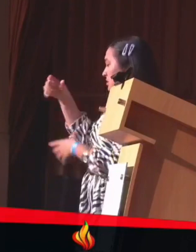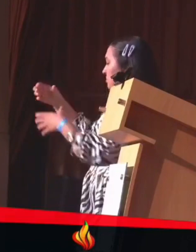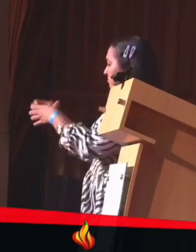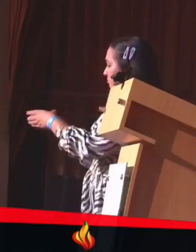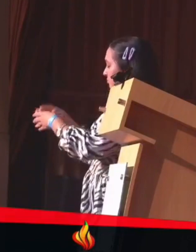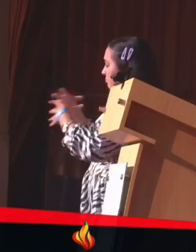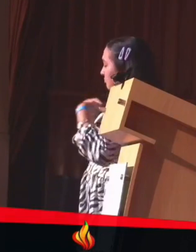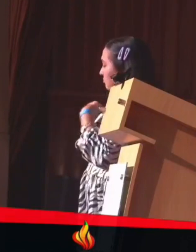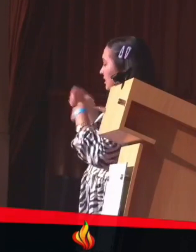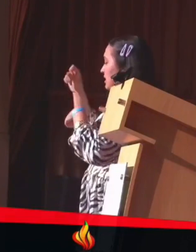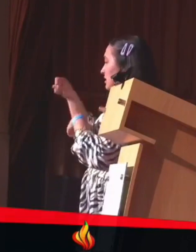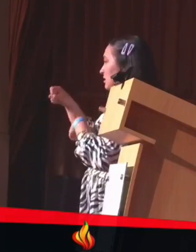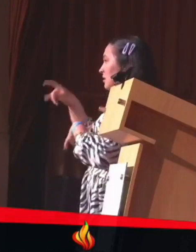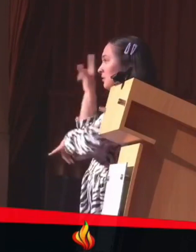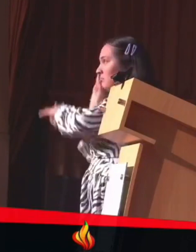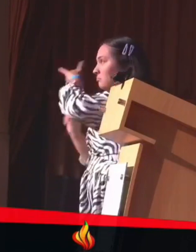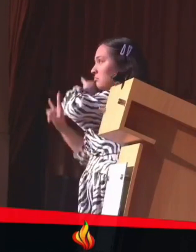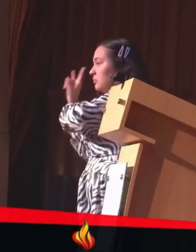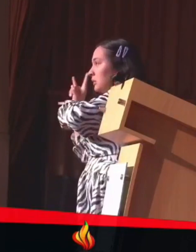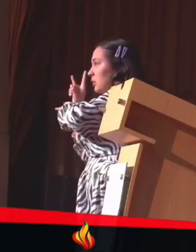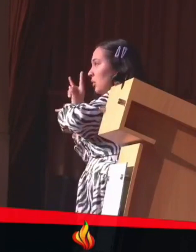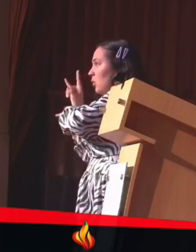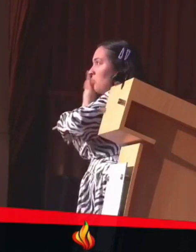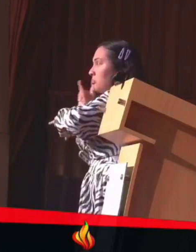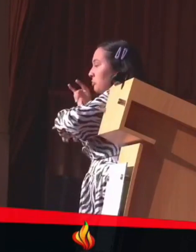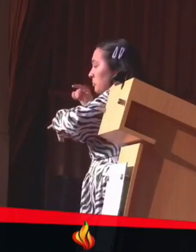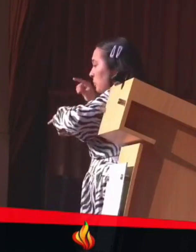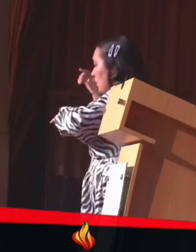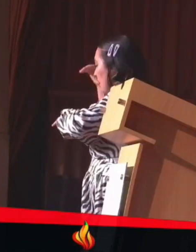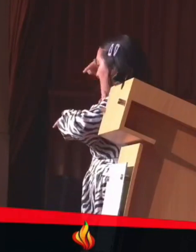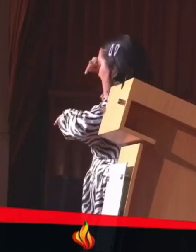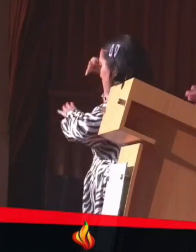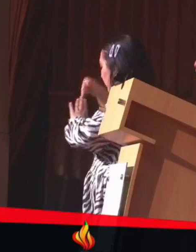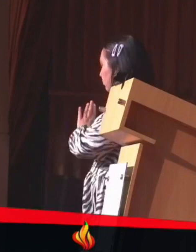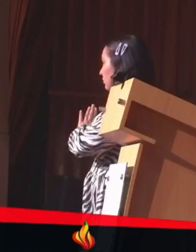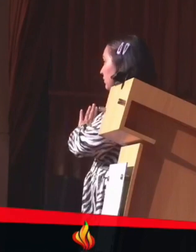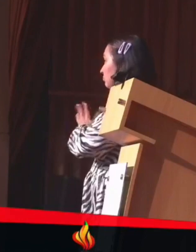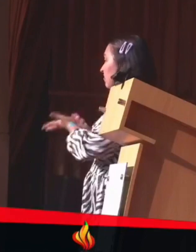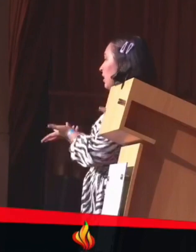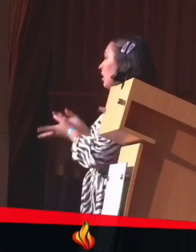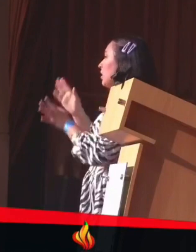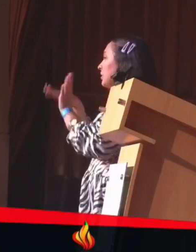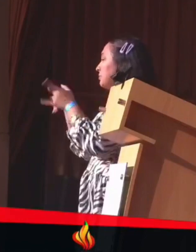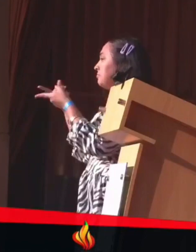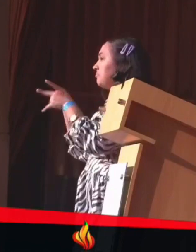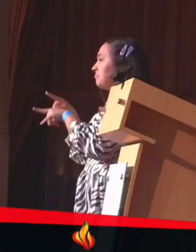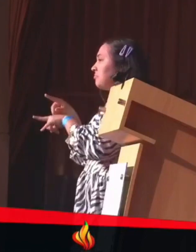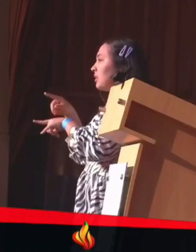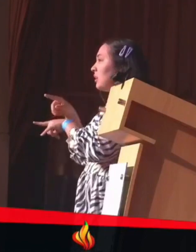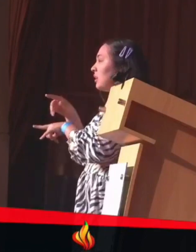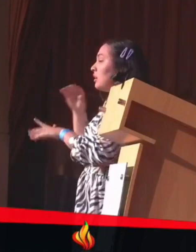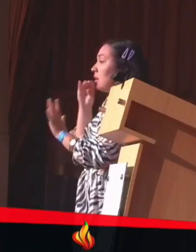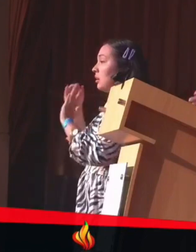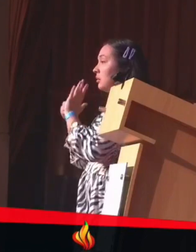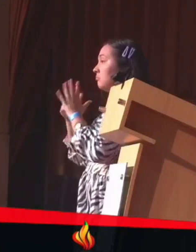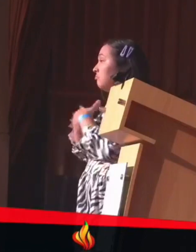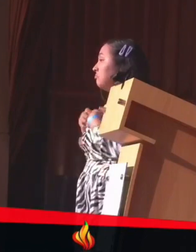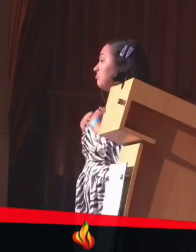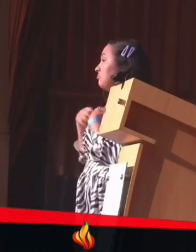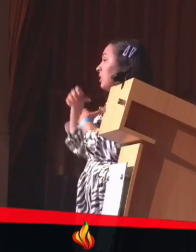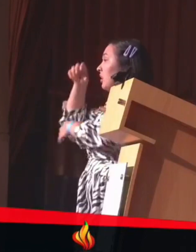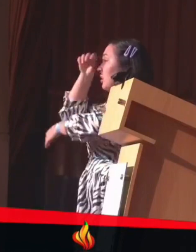infrasonido. Por ejemplo, el elefante, por la grandeza de su cabeza y la distancia de sus